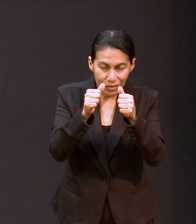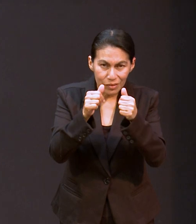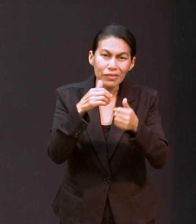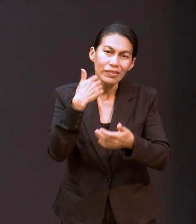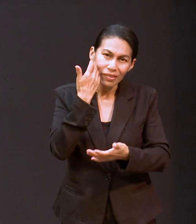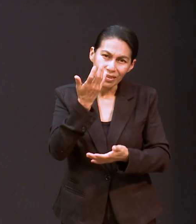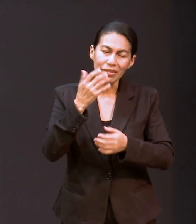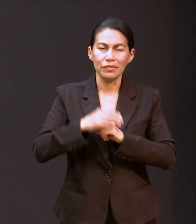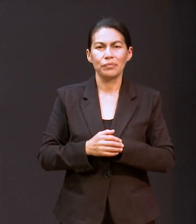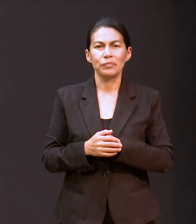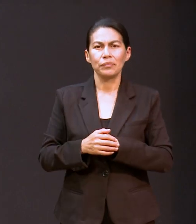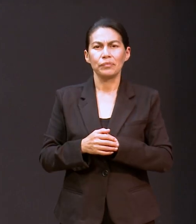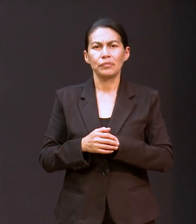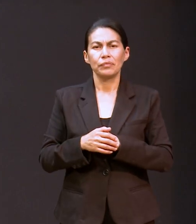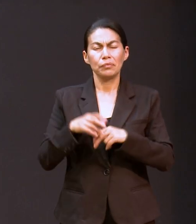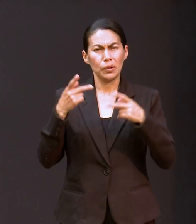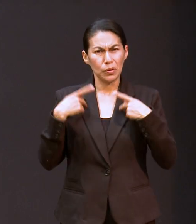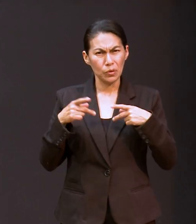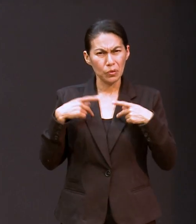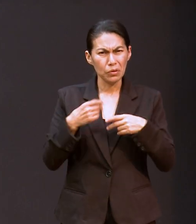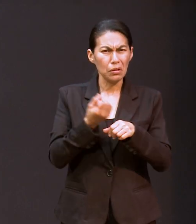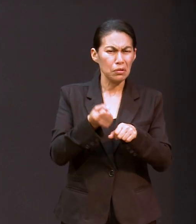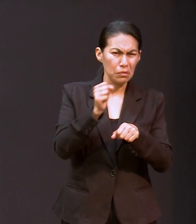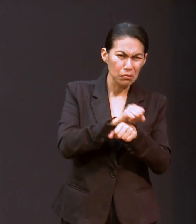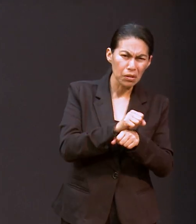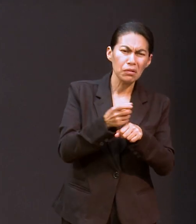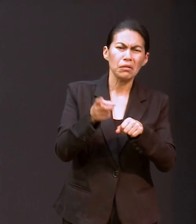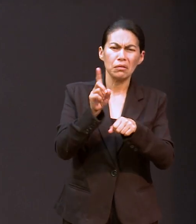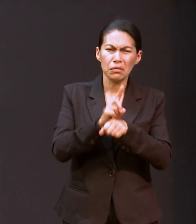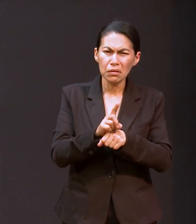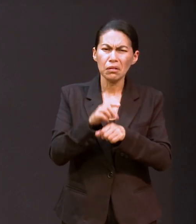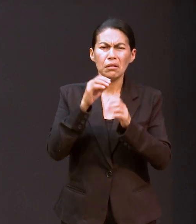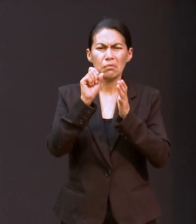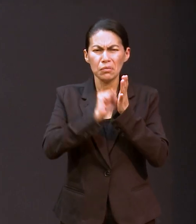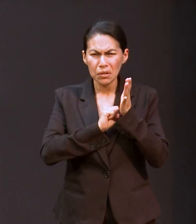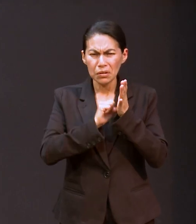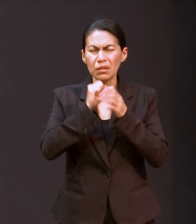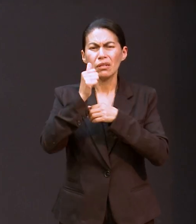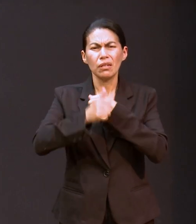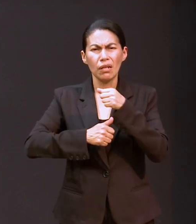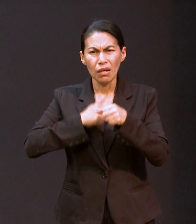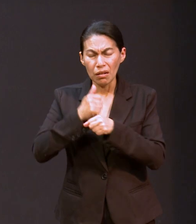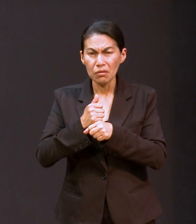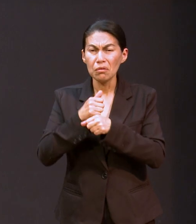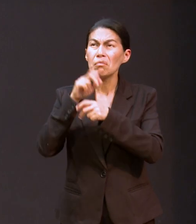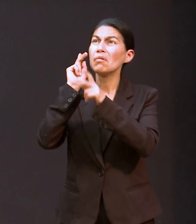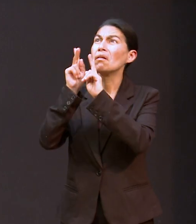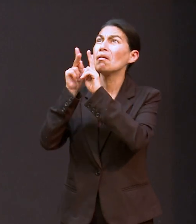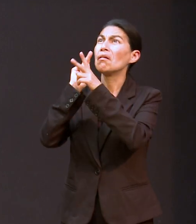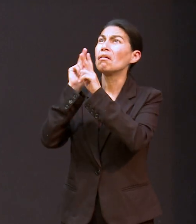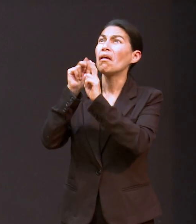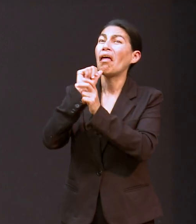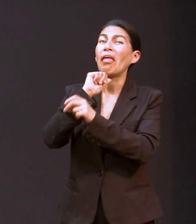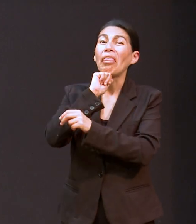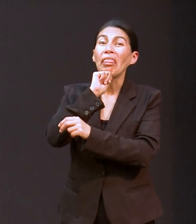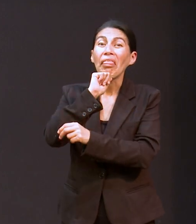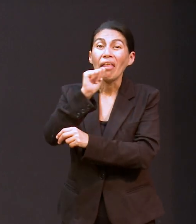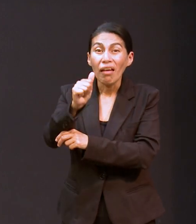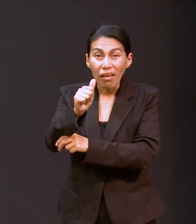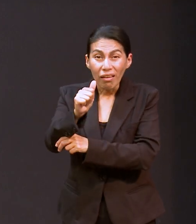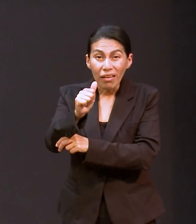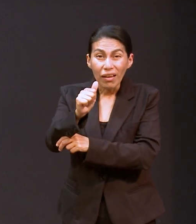escucharte Dios quiere saber porque muchas personas se pasan semanas días meses años sin hablarle a Dios